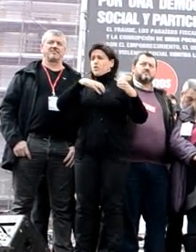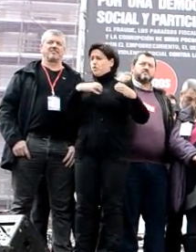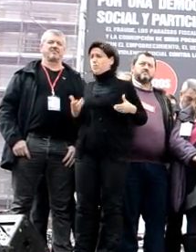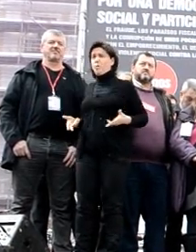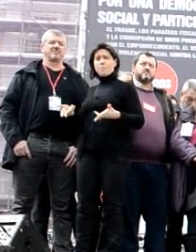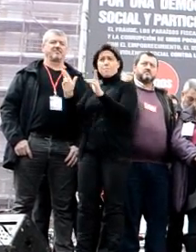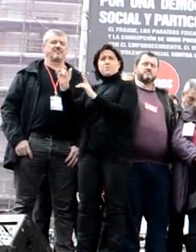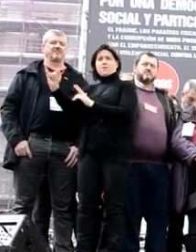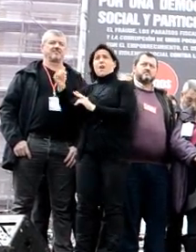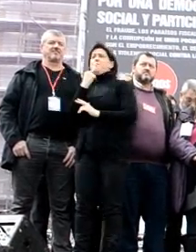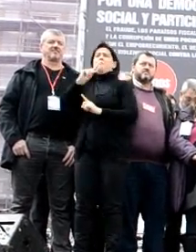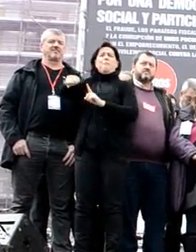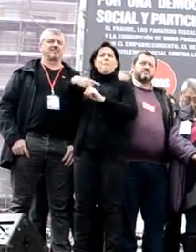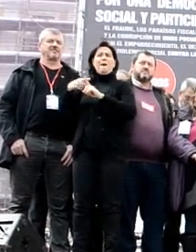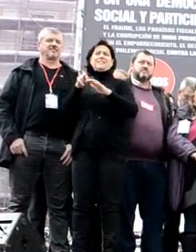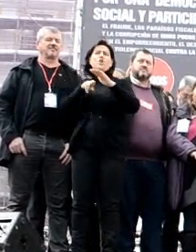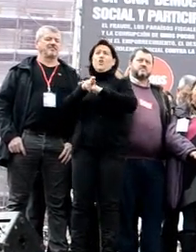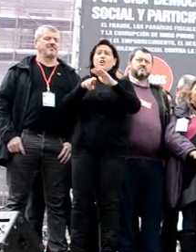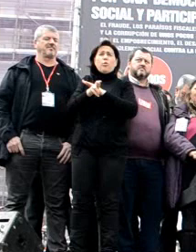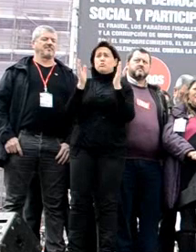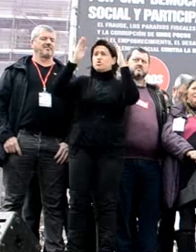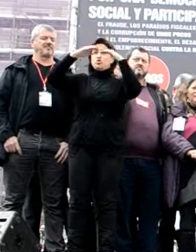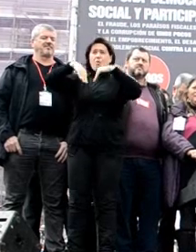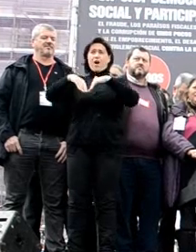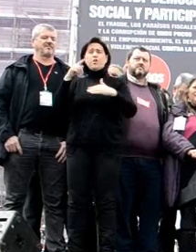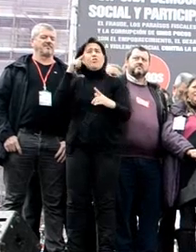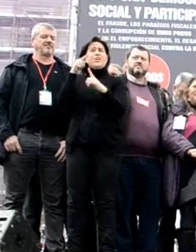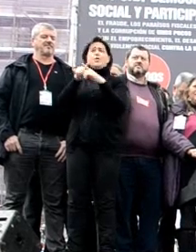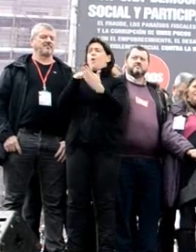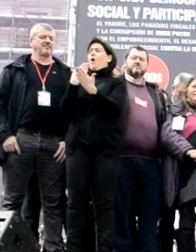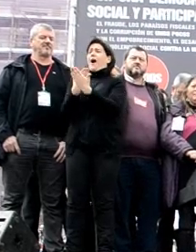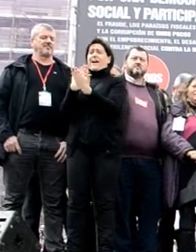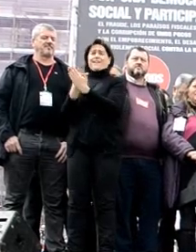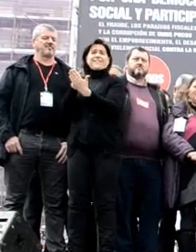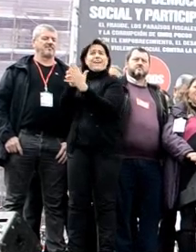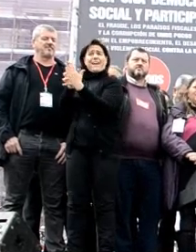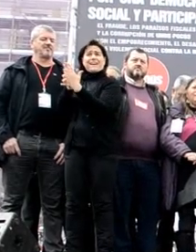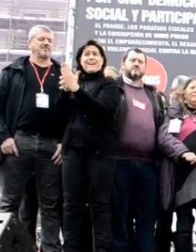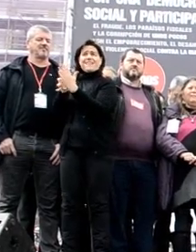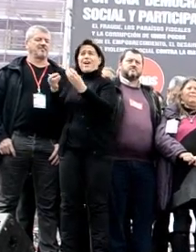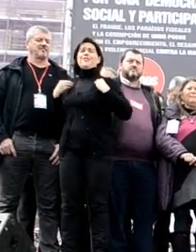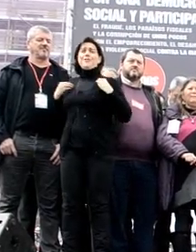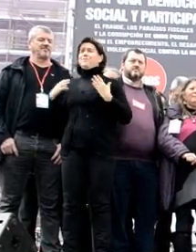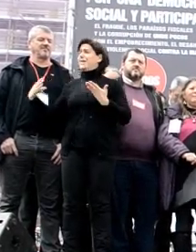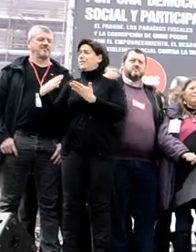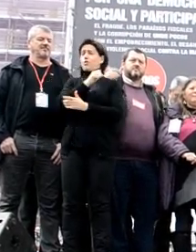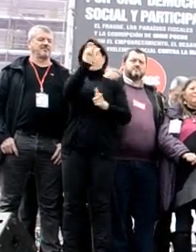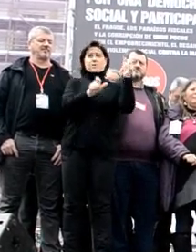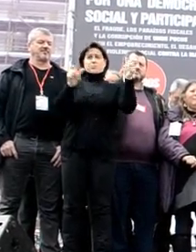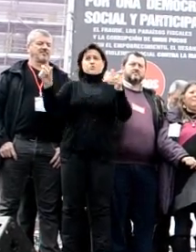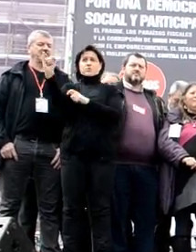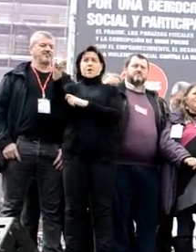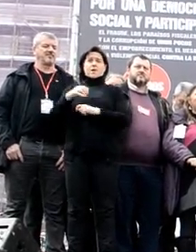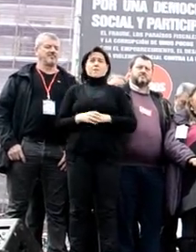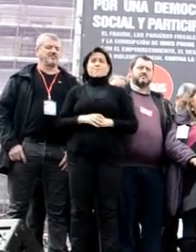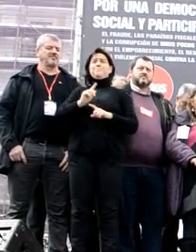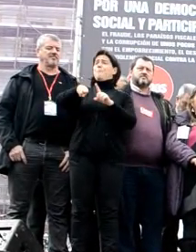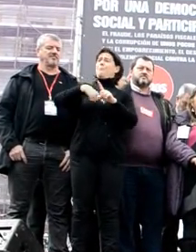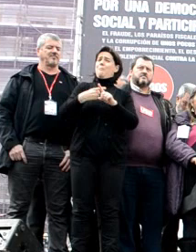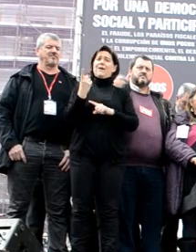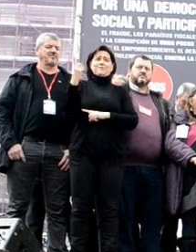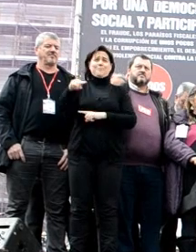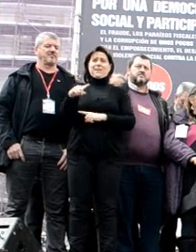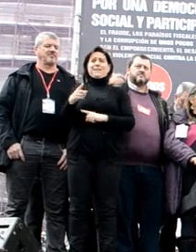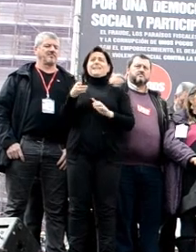y recursos suficientes para garantizar el bienestar de todas las personas. Además, supone